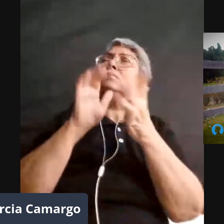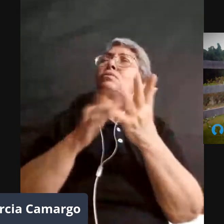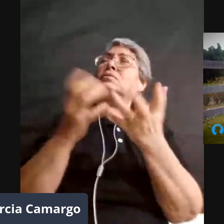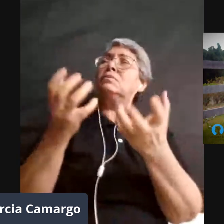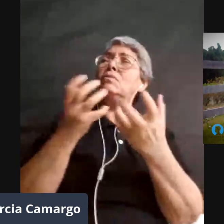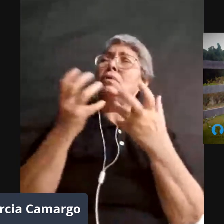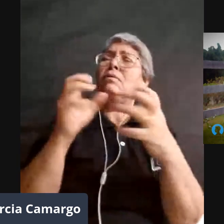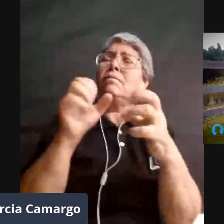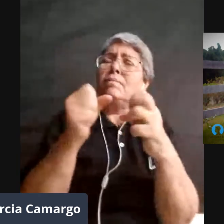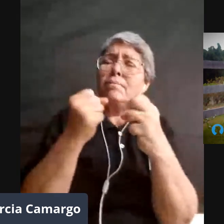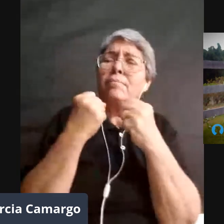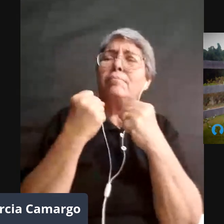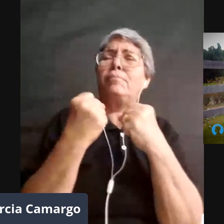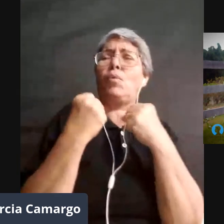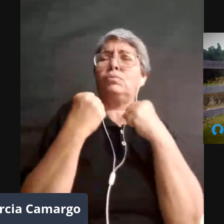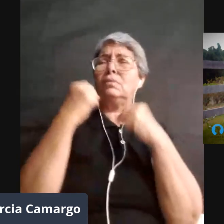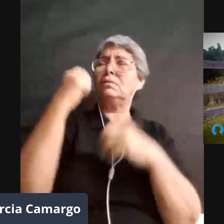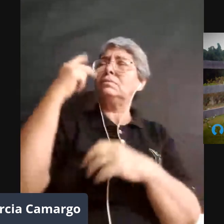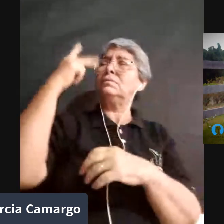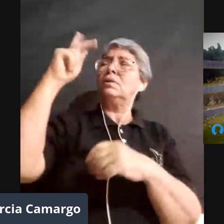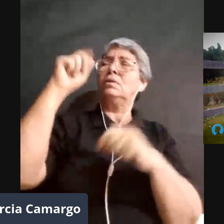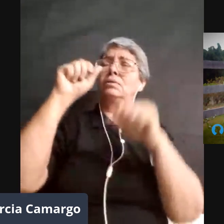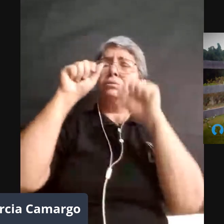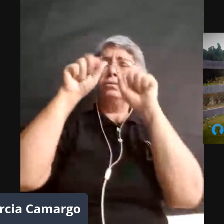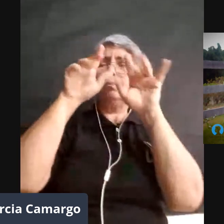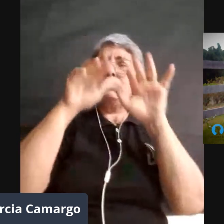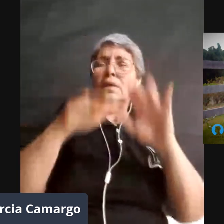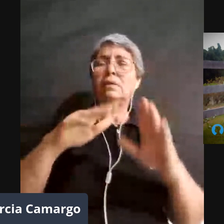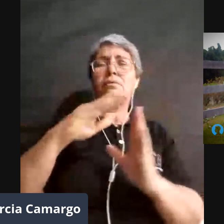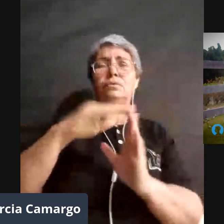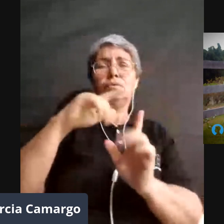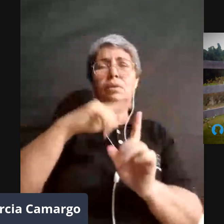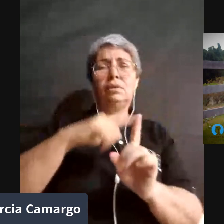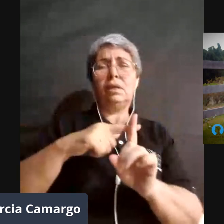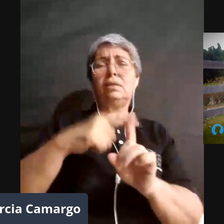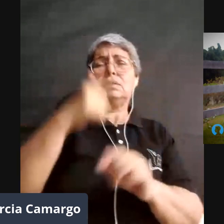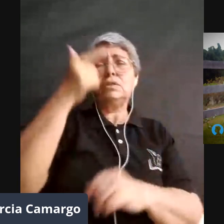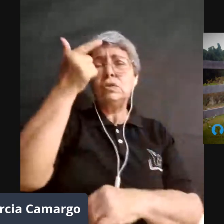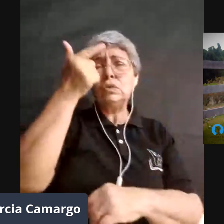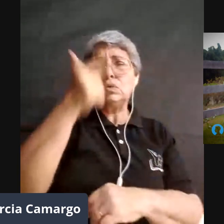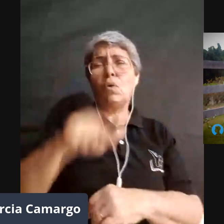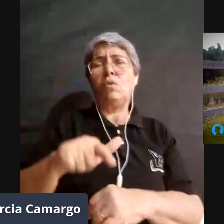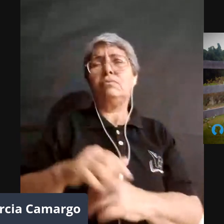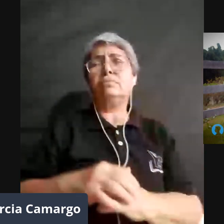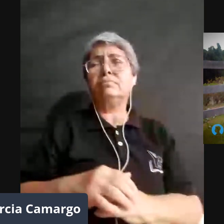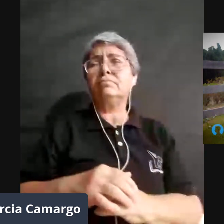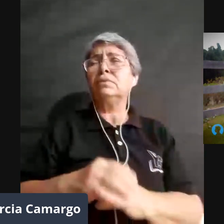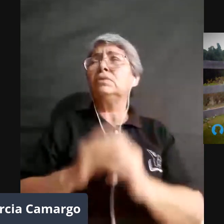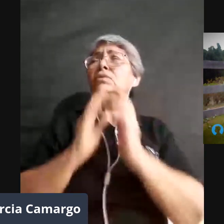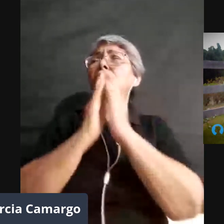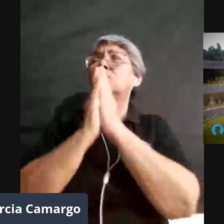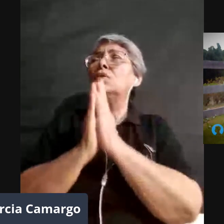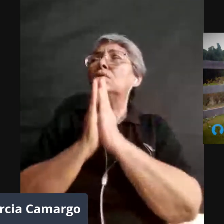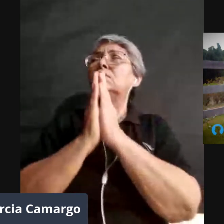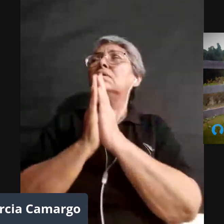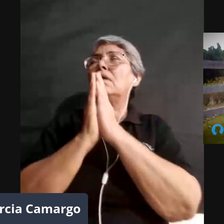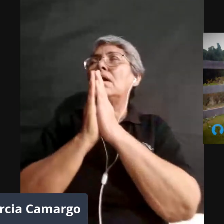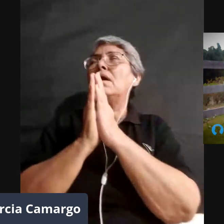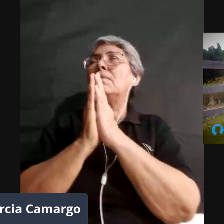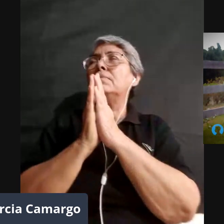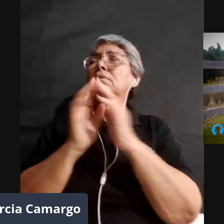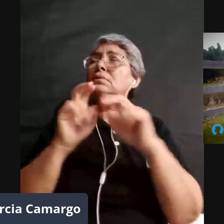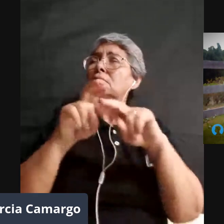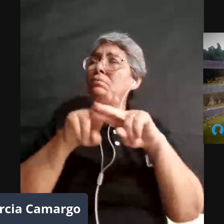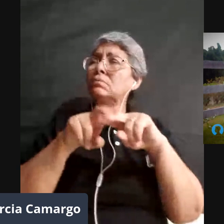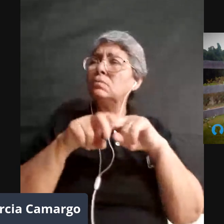poder sobre a Tua igreja. Toque, Pai, a Tua igreja uma vez mais. Nós oramos, Pai, pelos